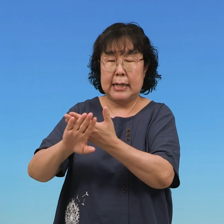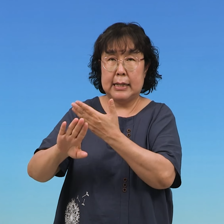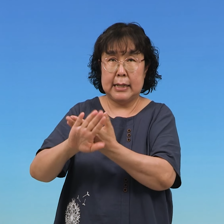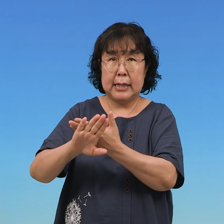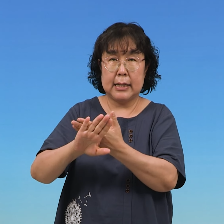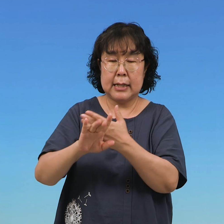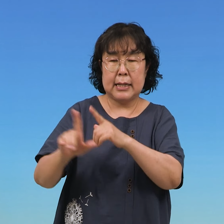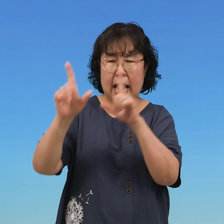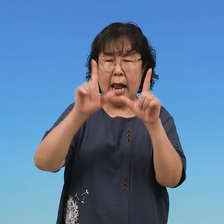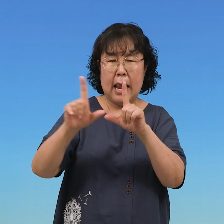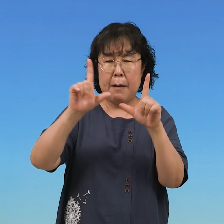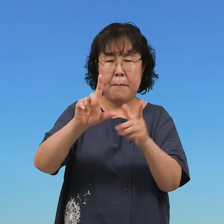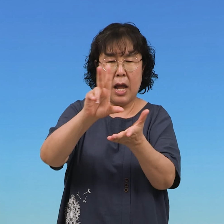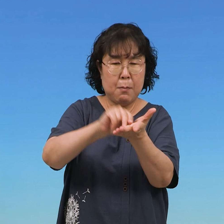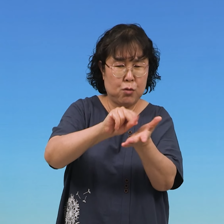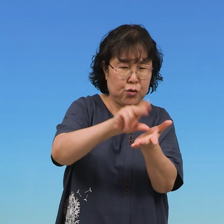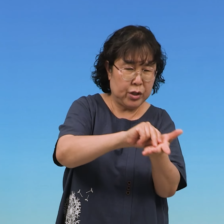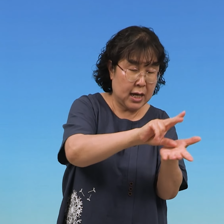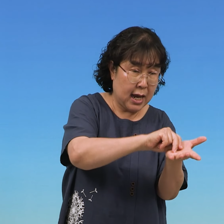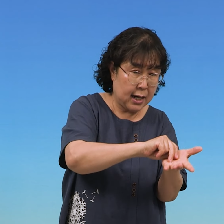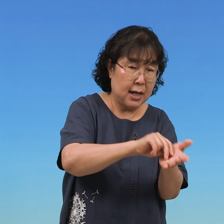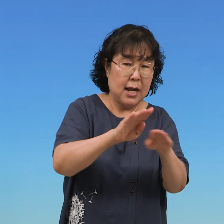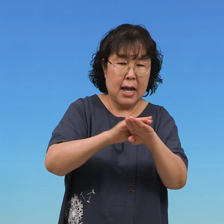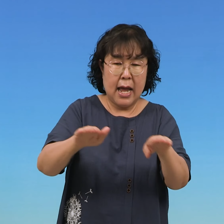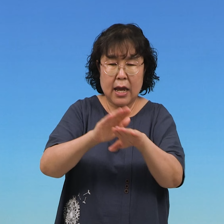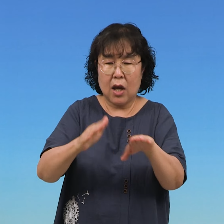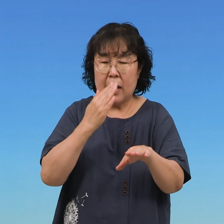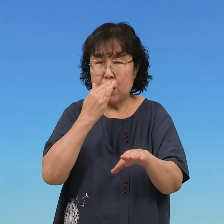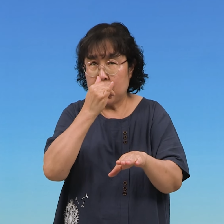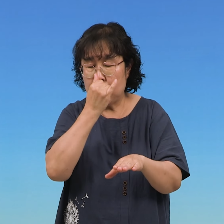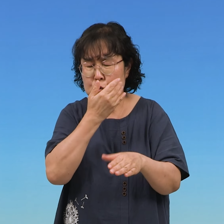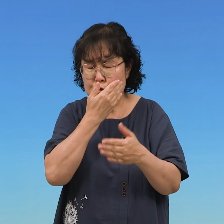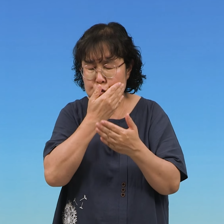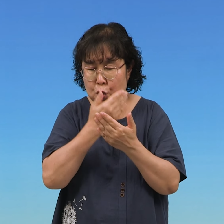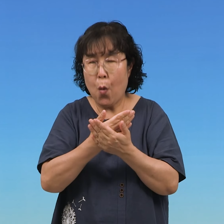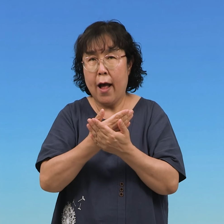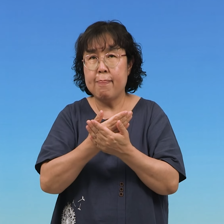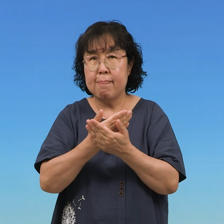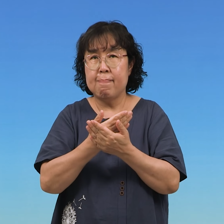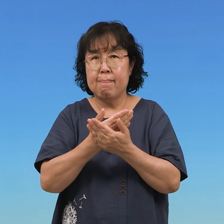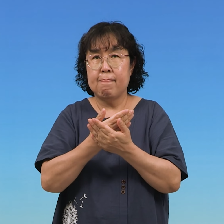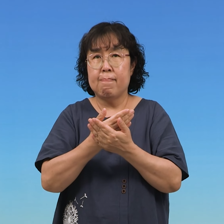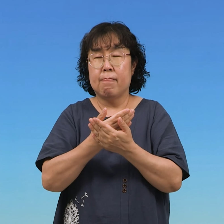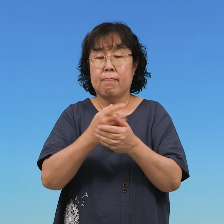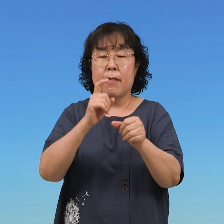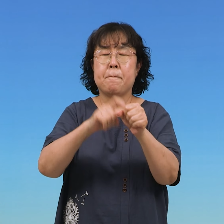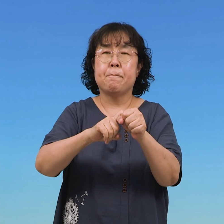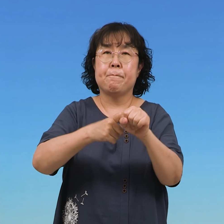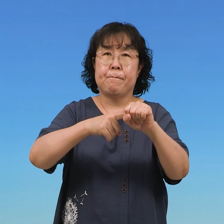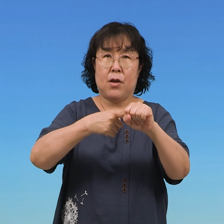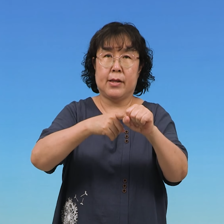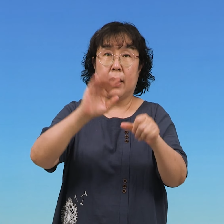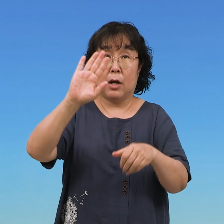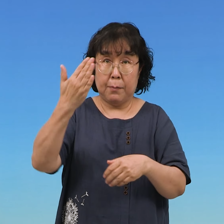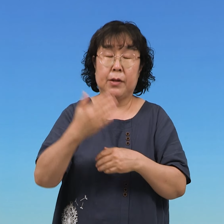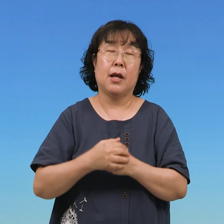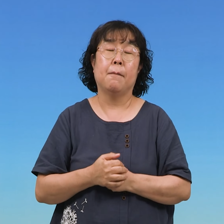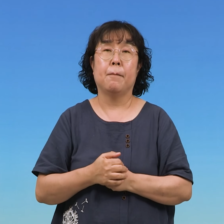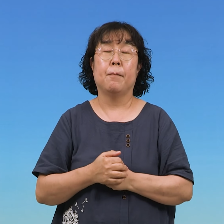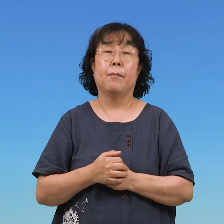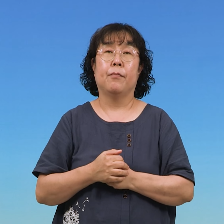나머지 모든 인생의 문제를 열고 들어갈 수 있는 마스터 키라는 거예요. 제가 이걸 30년